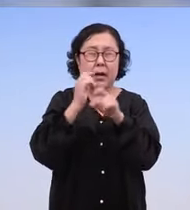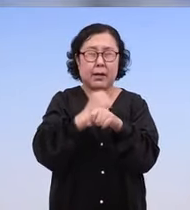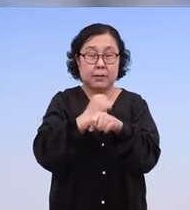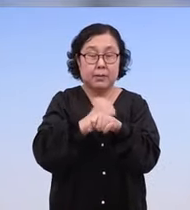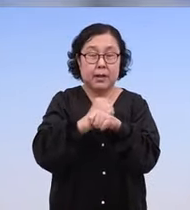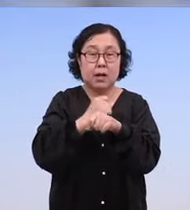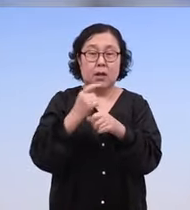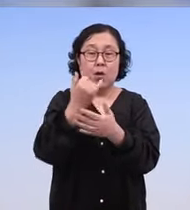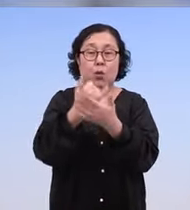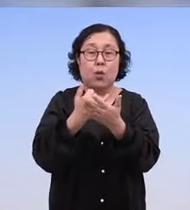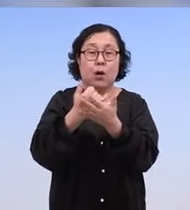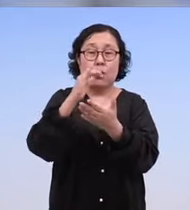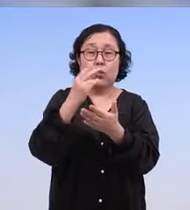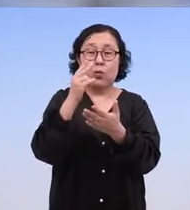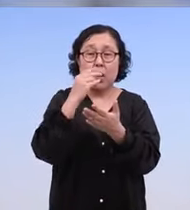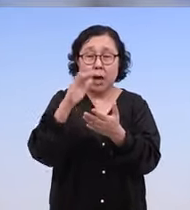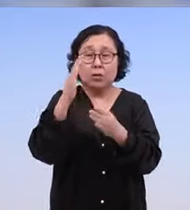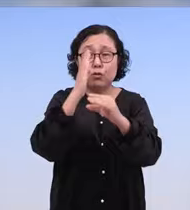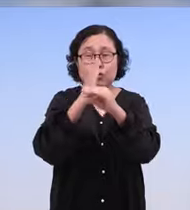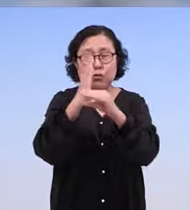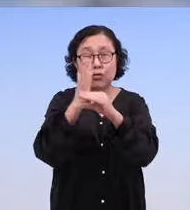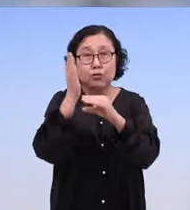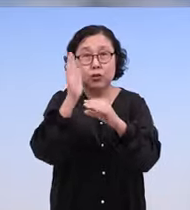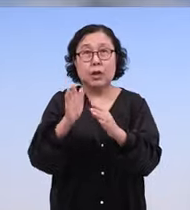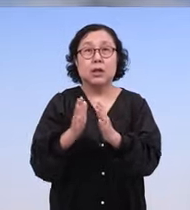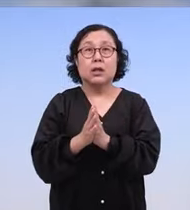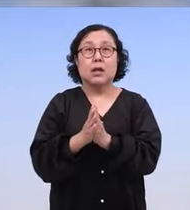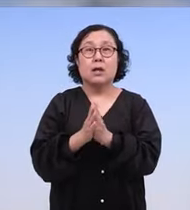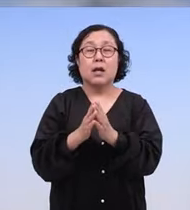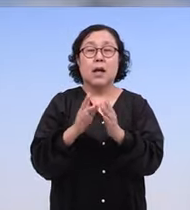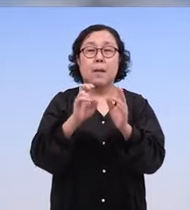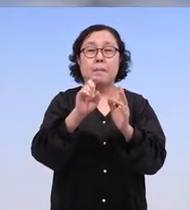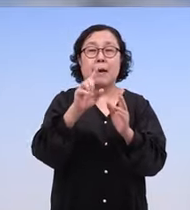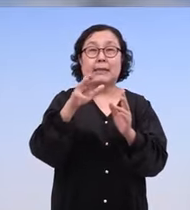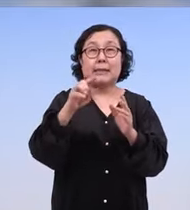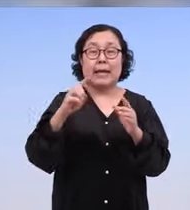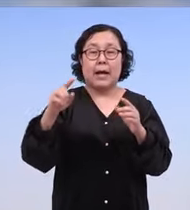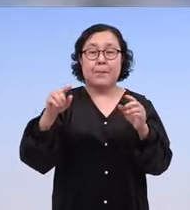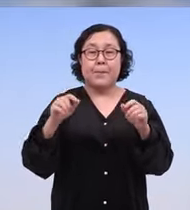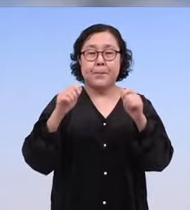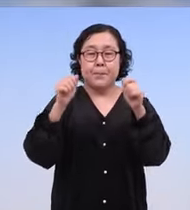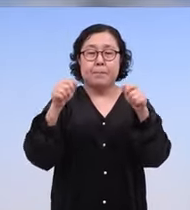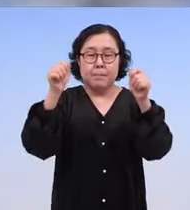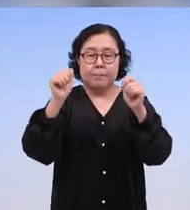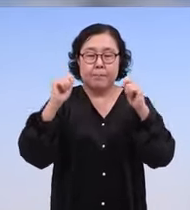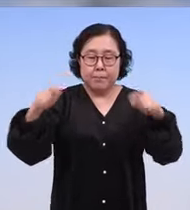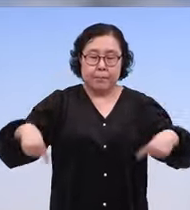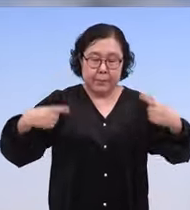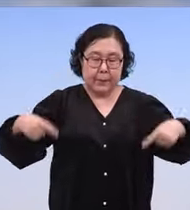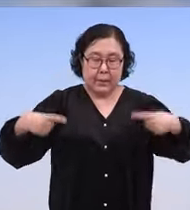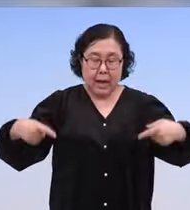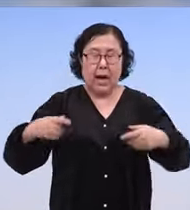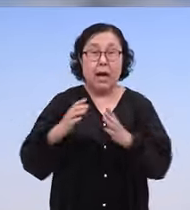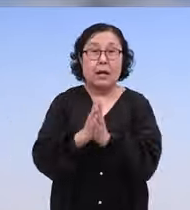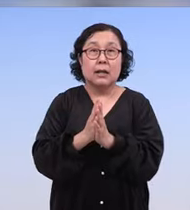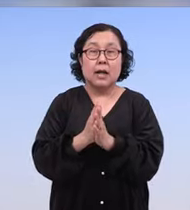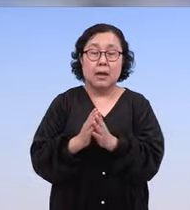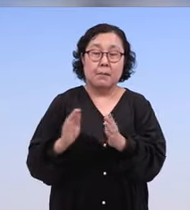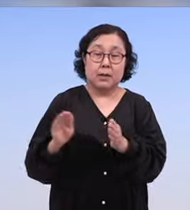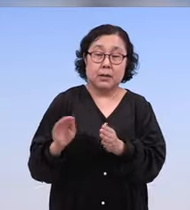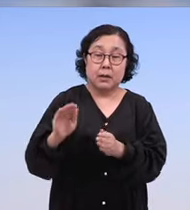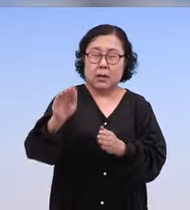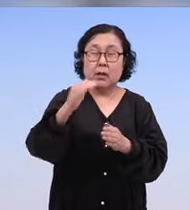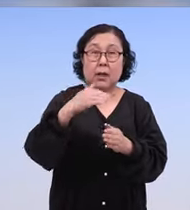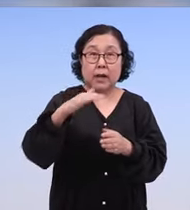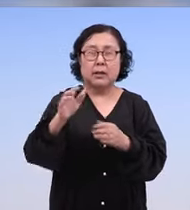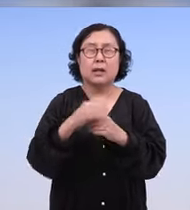되돌아가는 그 과정인데 이제 뭐 차를 타고 가는 것 같아요. 거기에 이 빛꽃이 너무 아름답고 예쁘고 하는